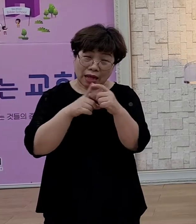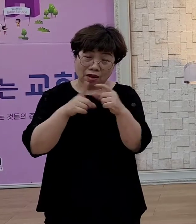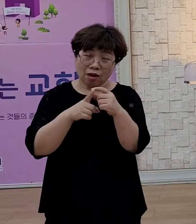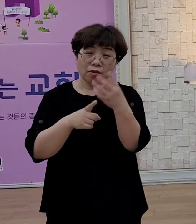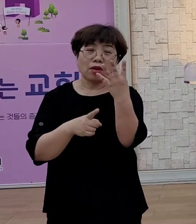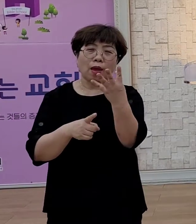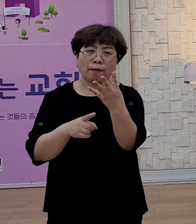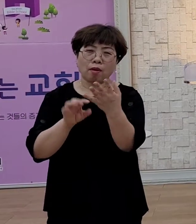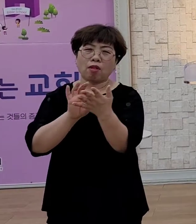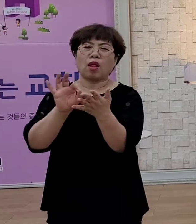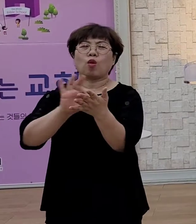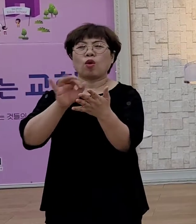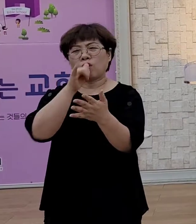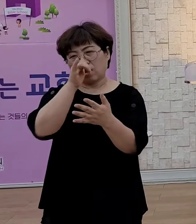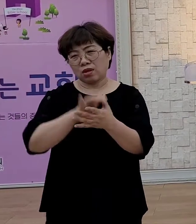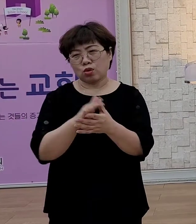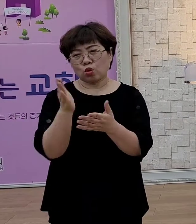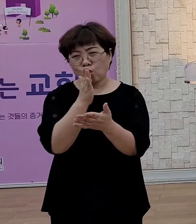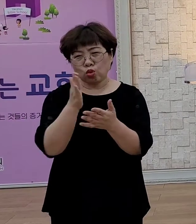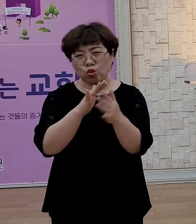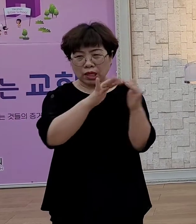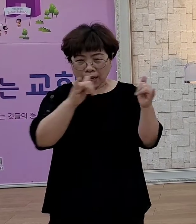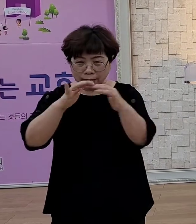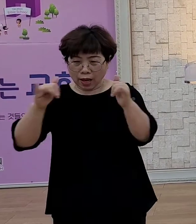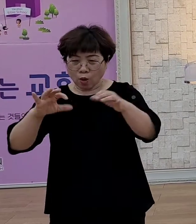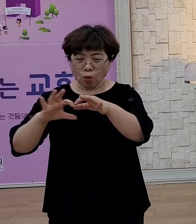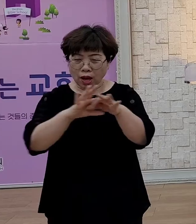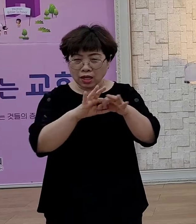이런 뜻으로 쓰였습니다.